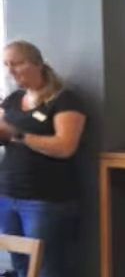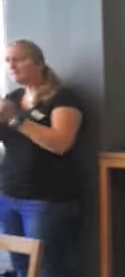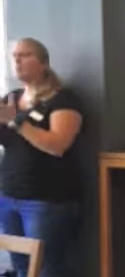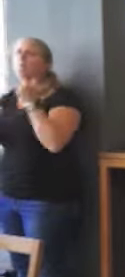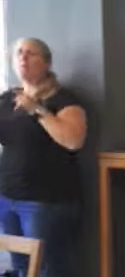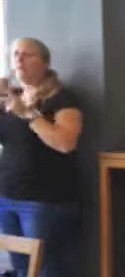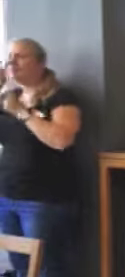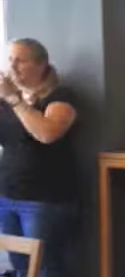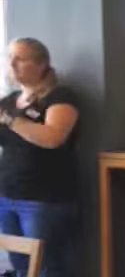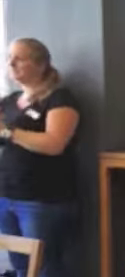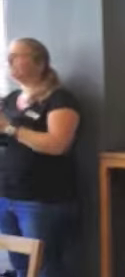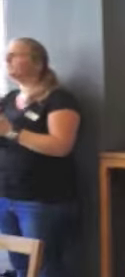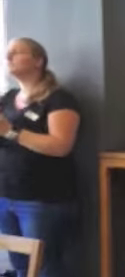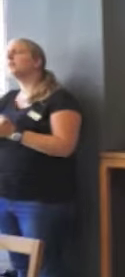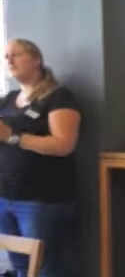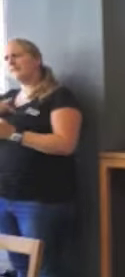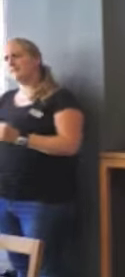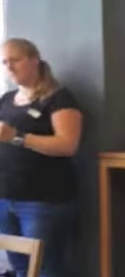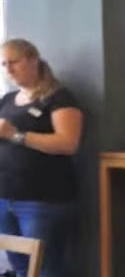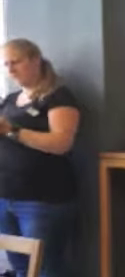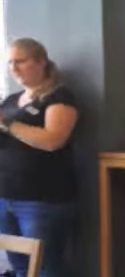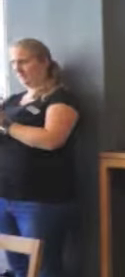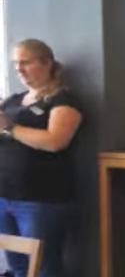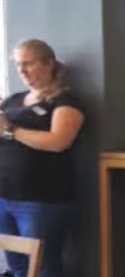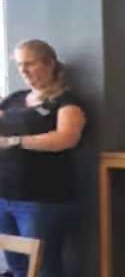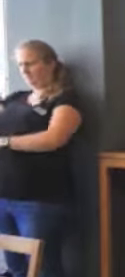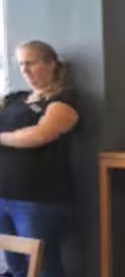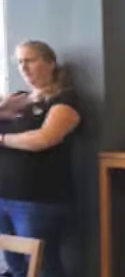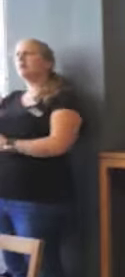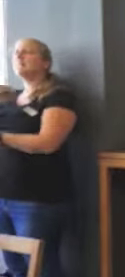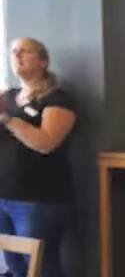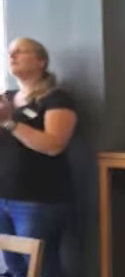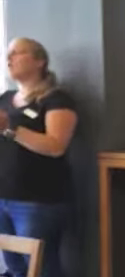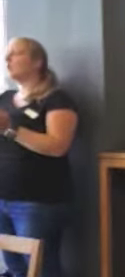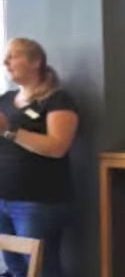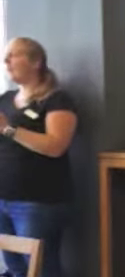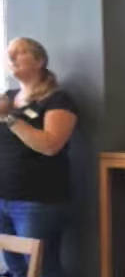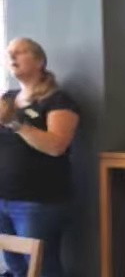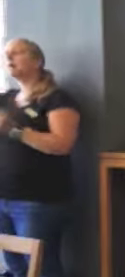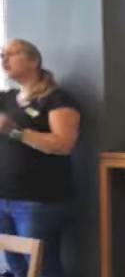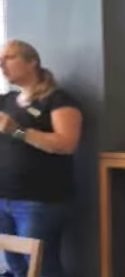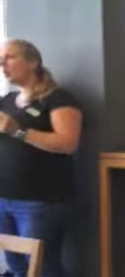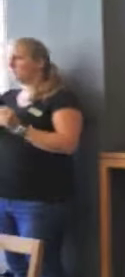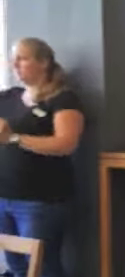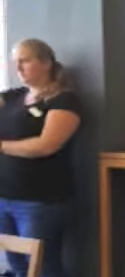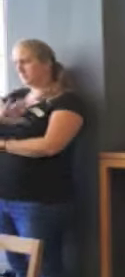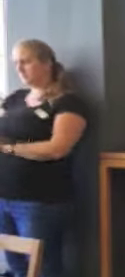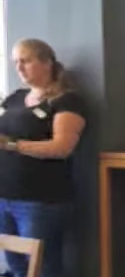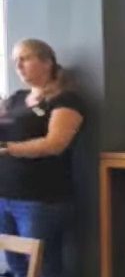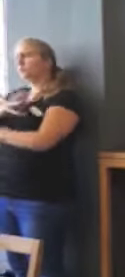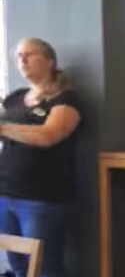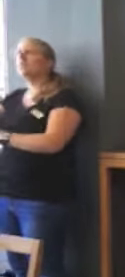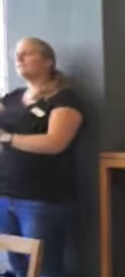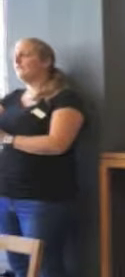sätt. Vår geografi är alltså i Bergslagen men även kring Stockholm Business Alliance som är 50 kommuner